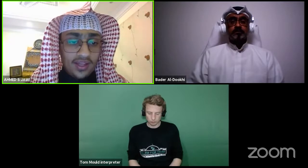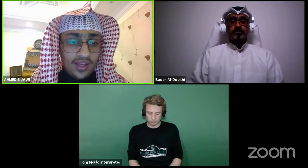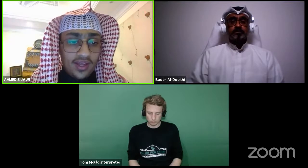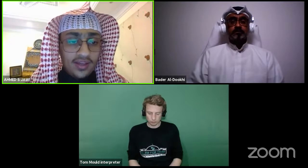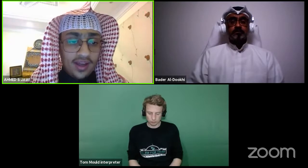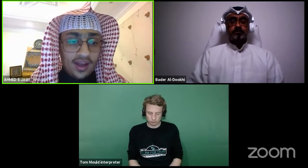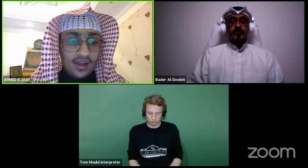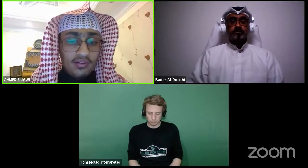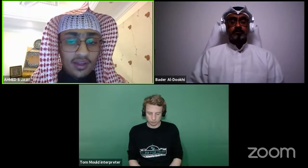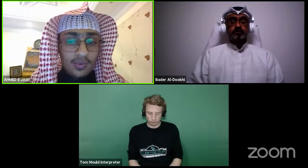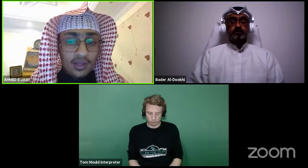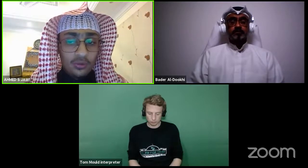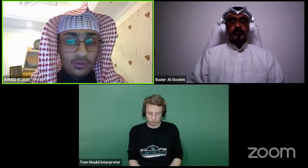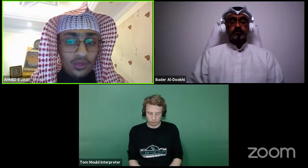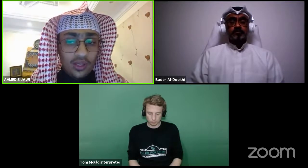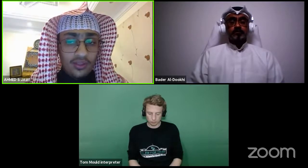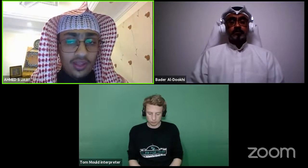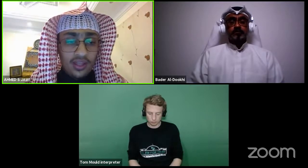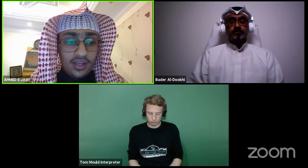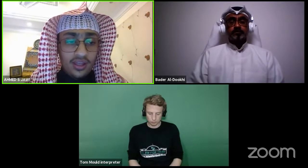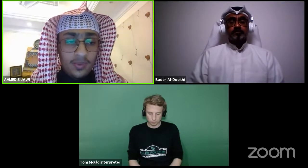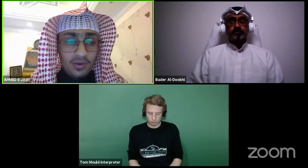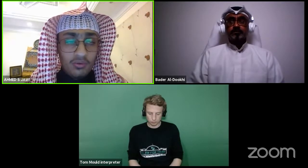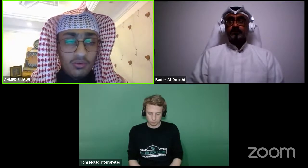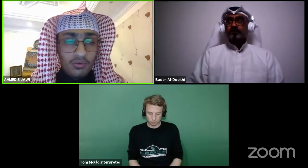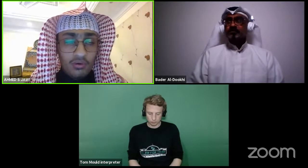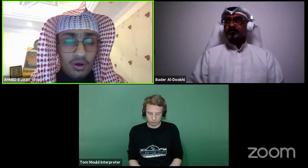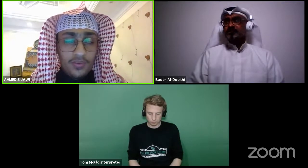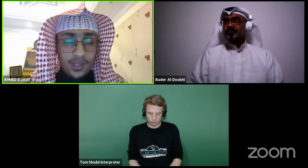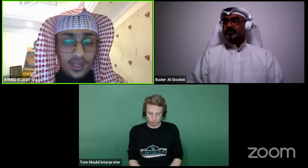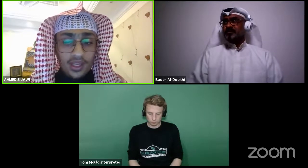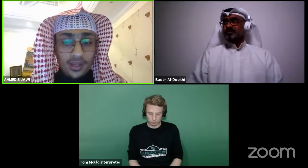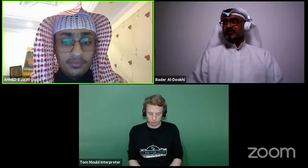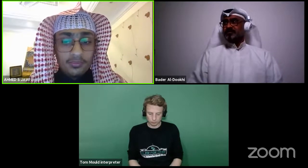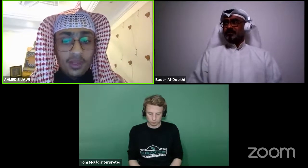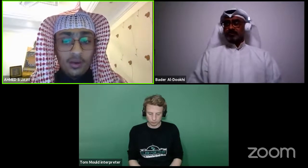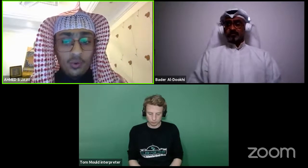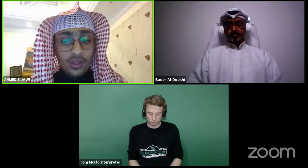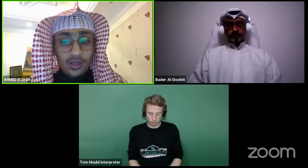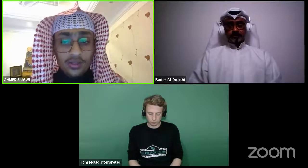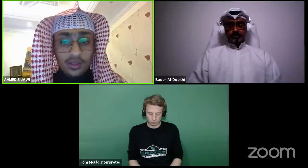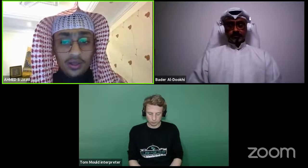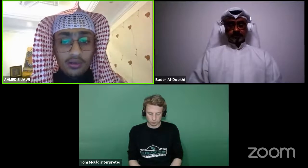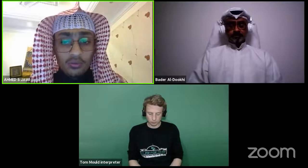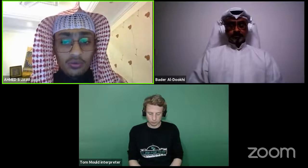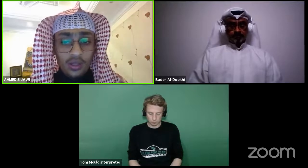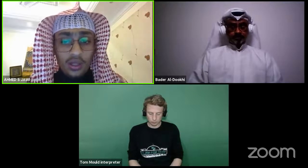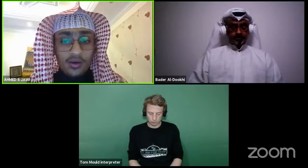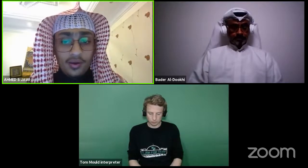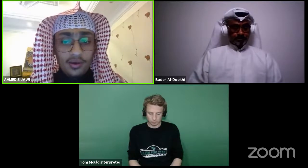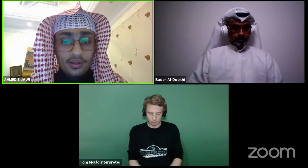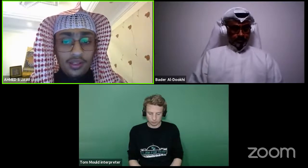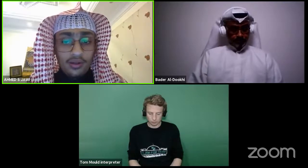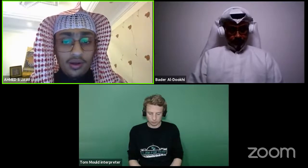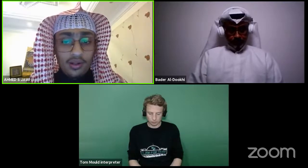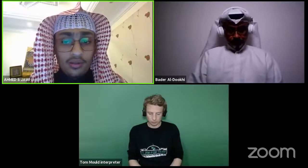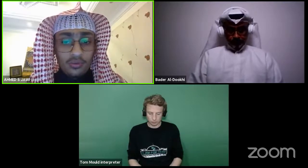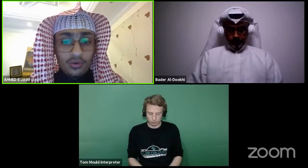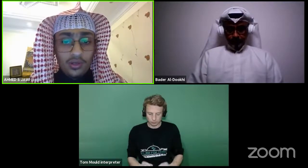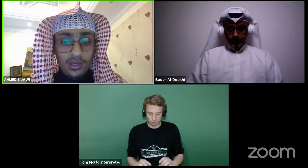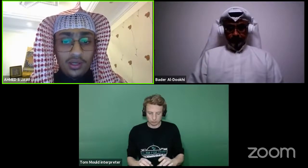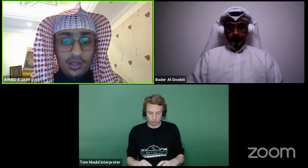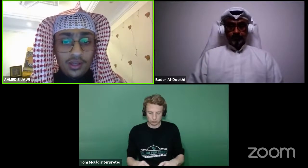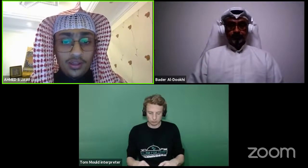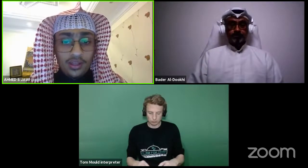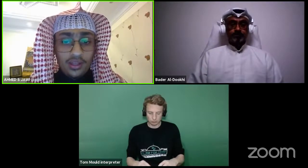كيف كان عاقبة الذين من قبلهم ولدار الآخرة